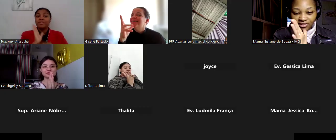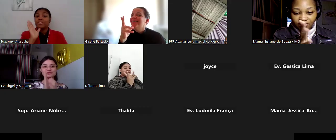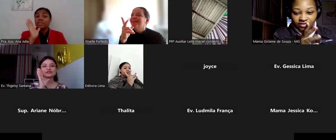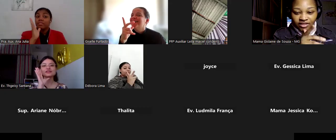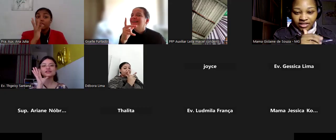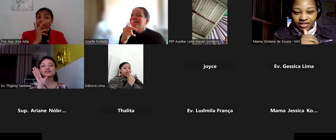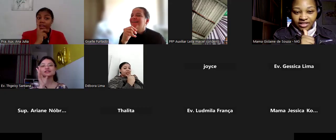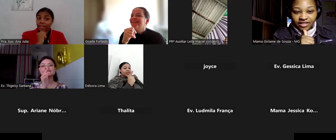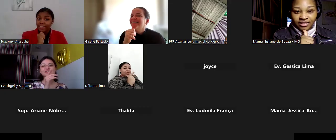Devagar.